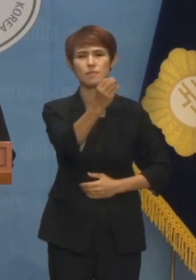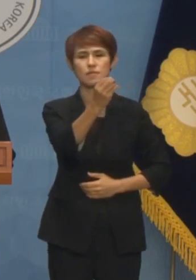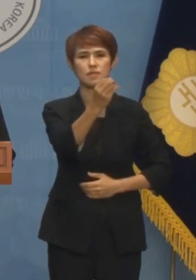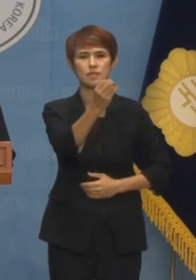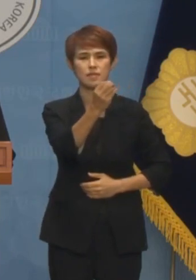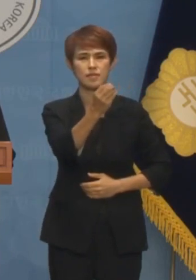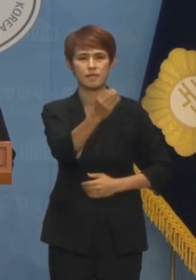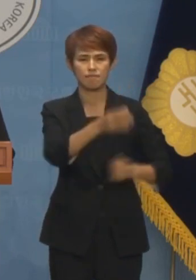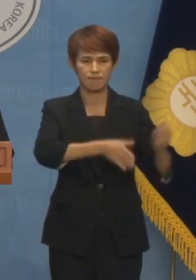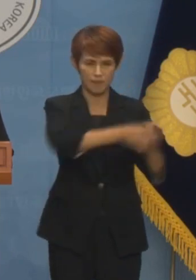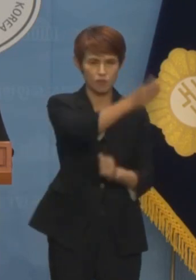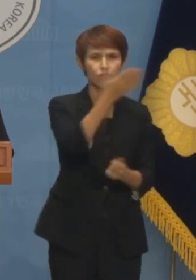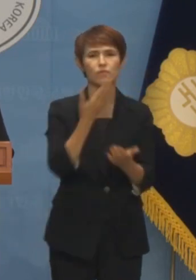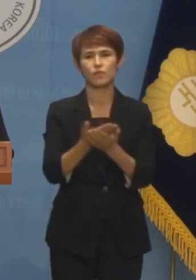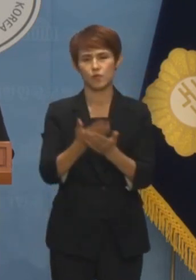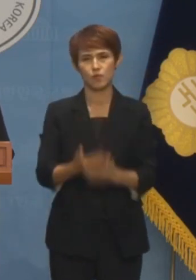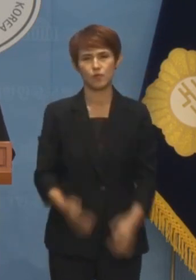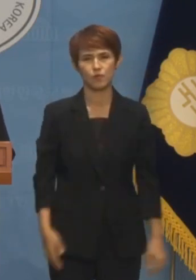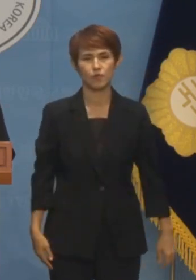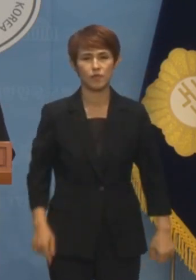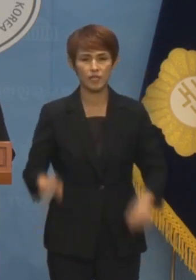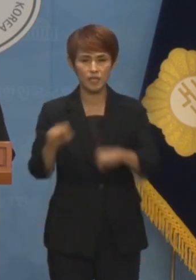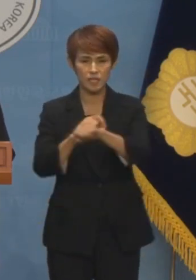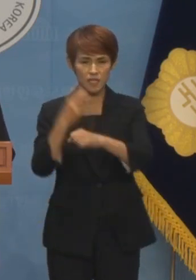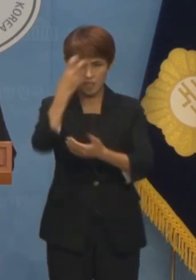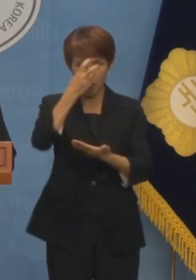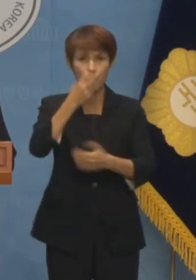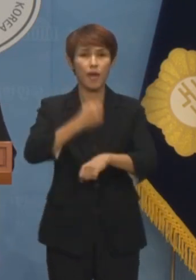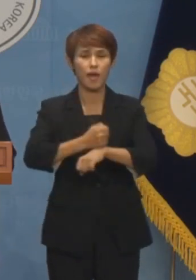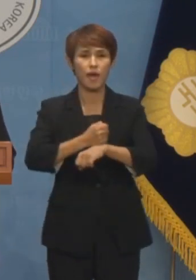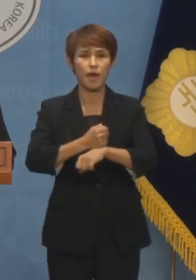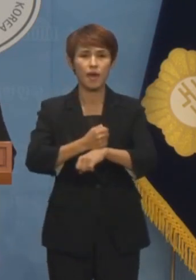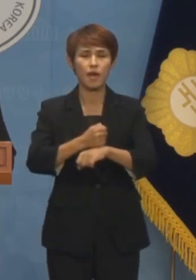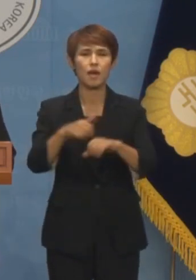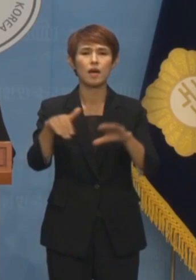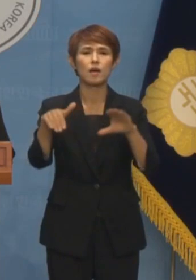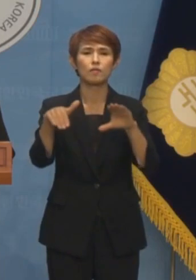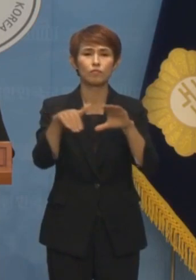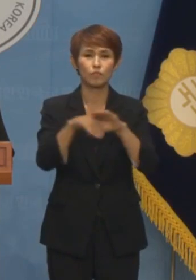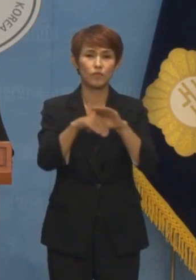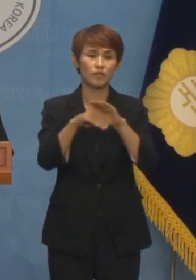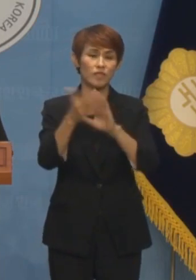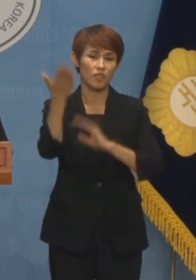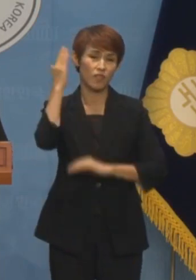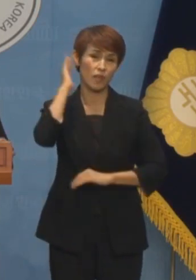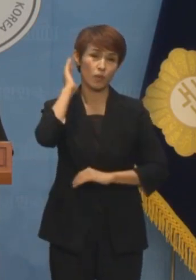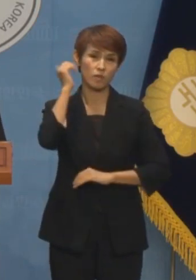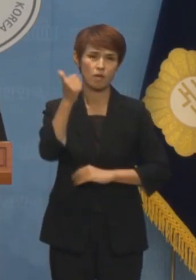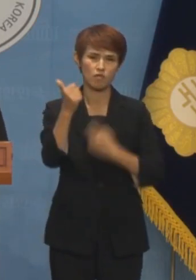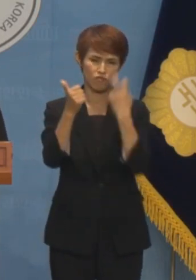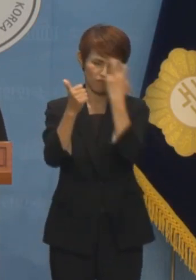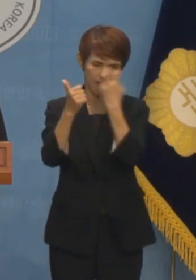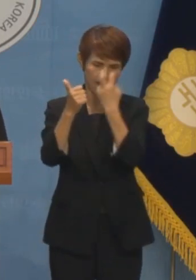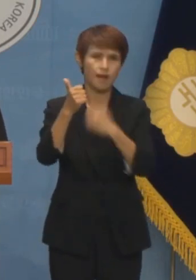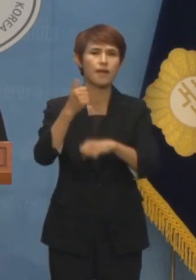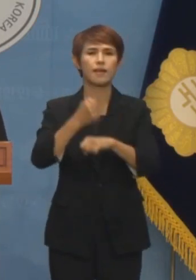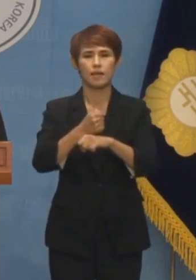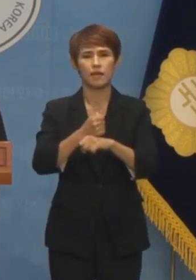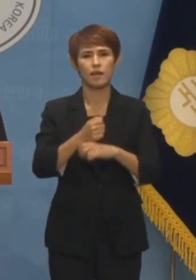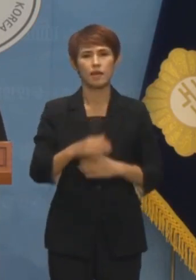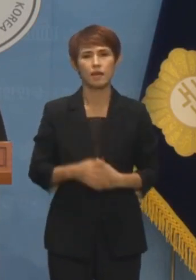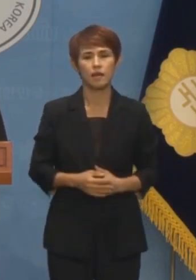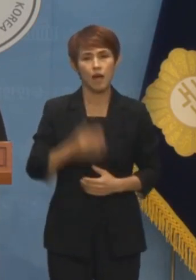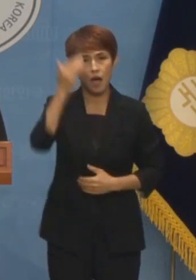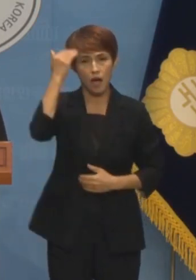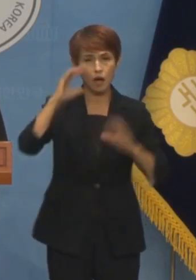벗겨주시기 바랍니다. 특검을 통해 문재인 전 대통령을 수사하여